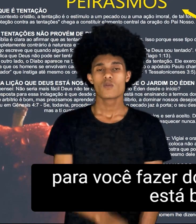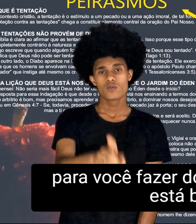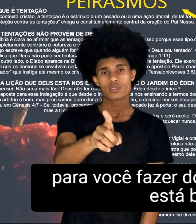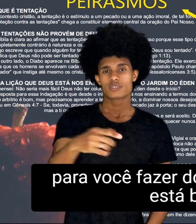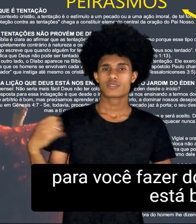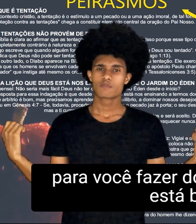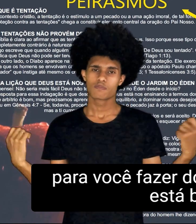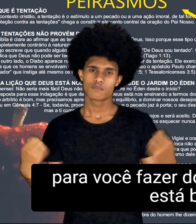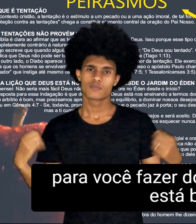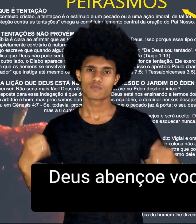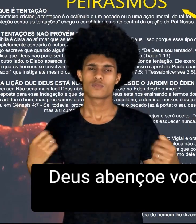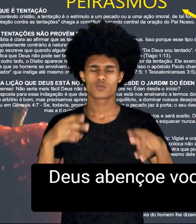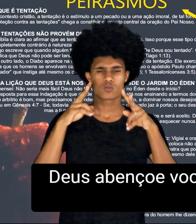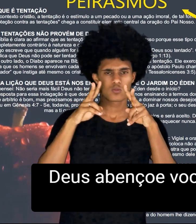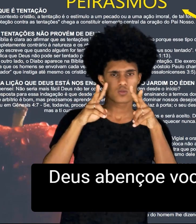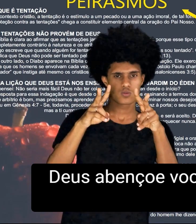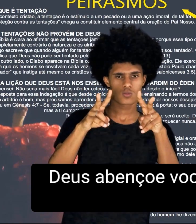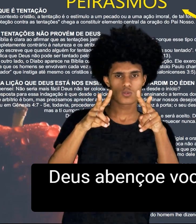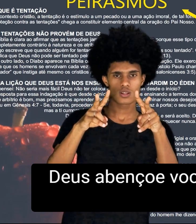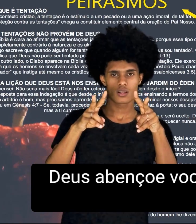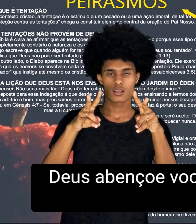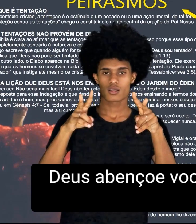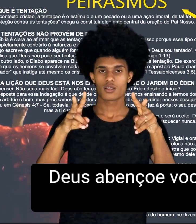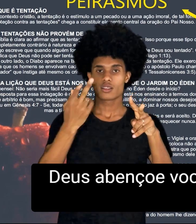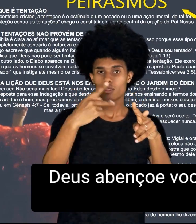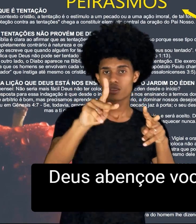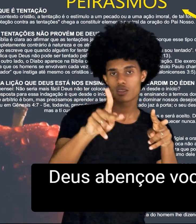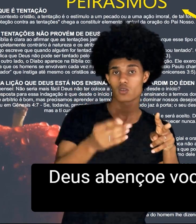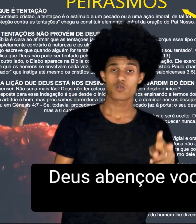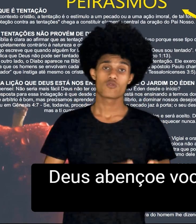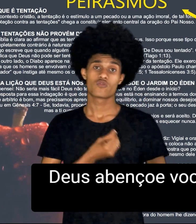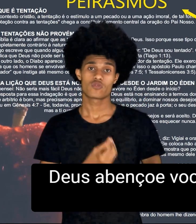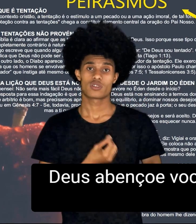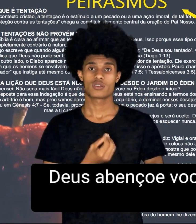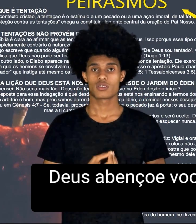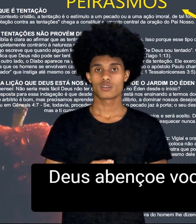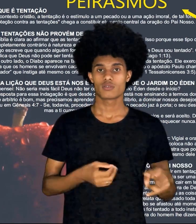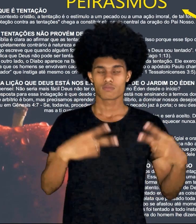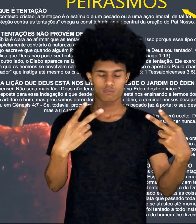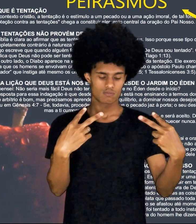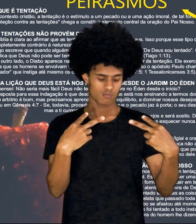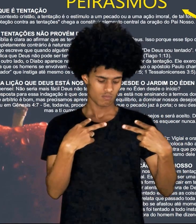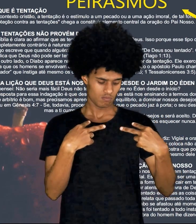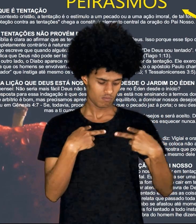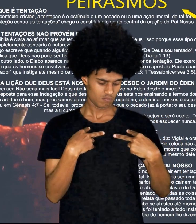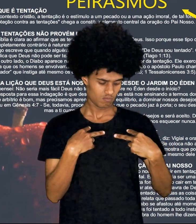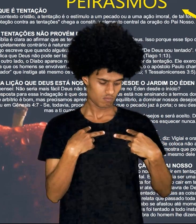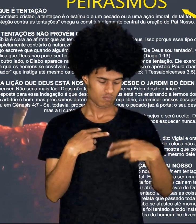bom? Que tá bonito esse PDF. Deus abençoe você e até o próximo Papo com Deus.